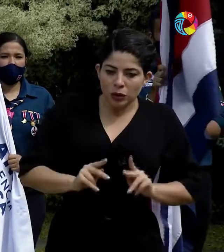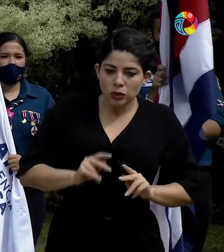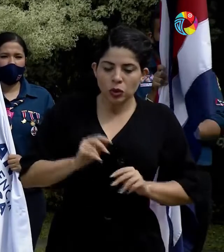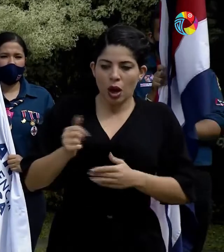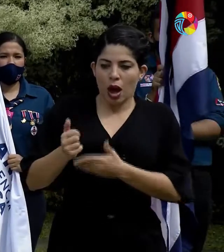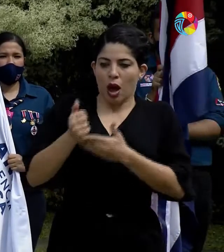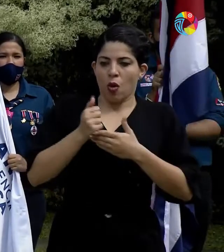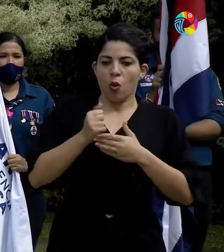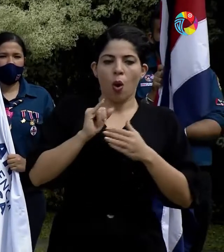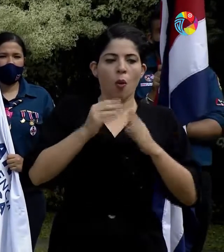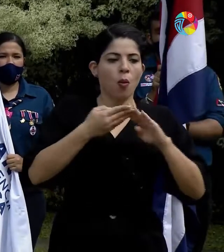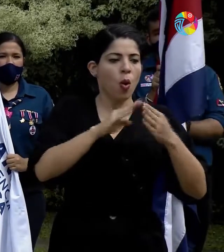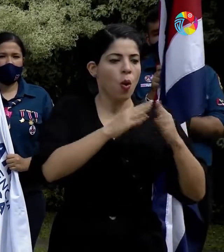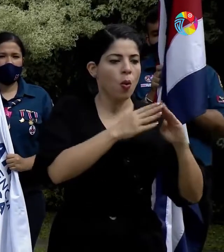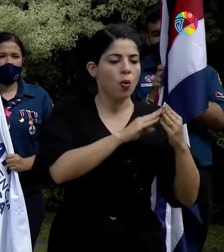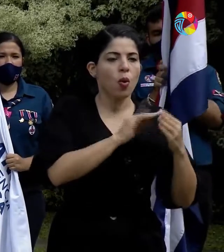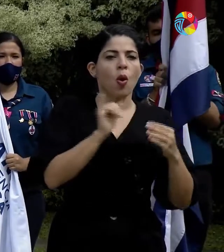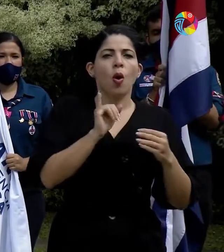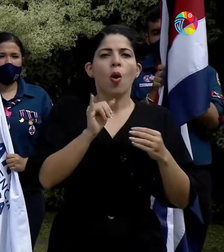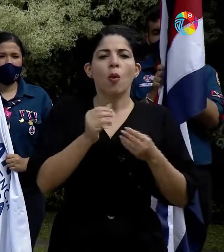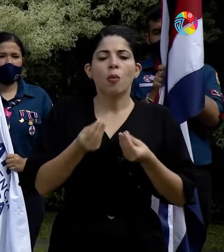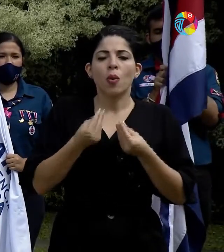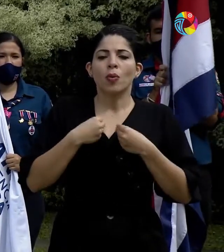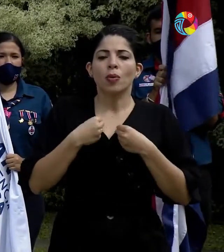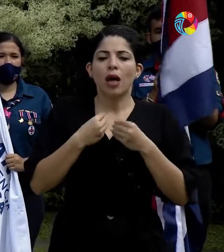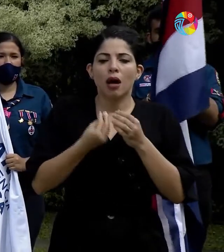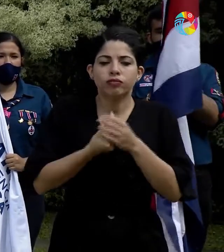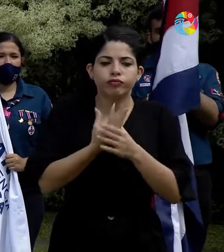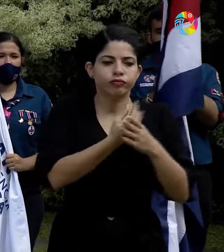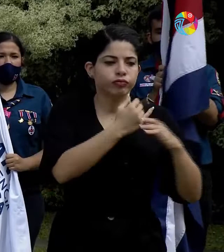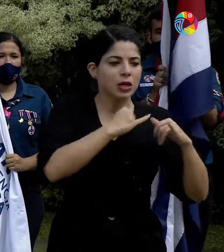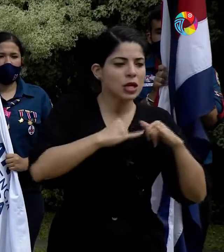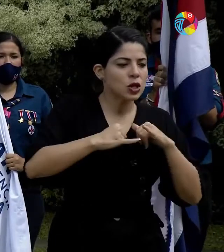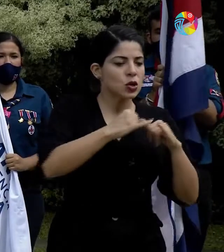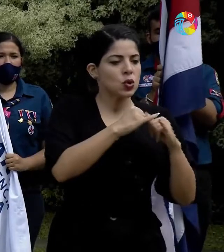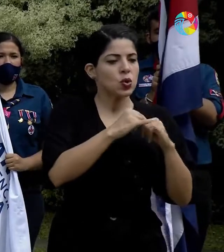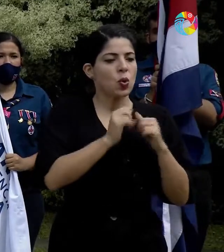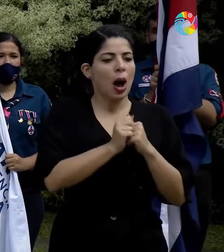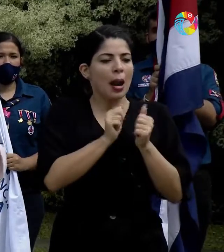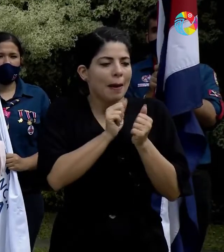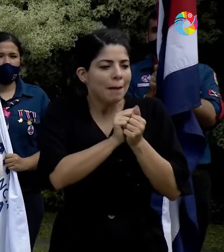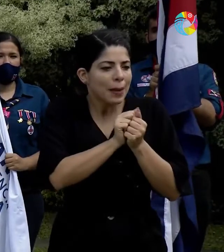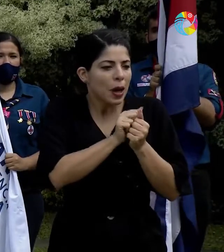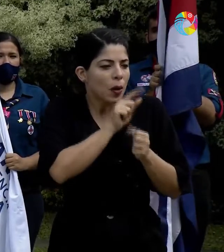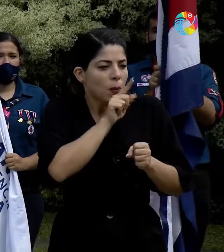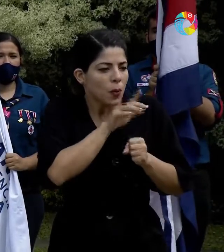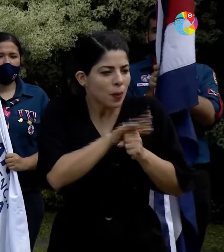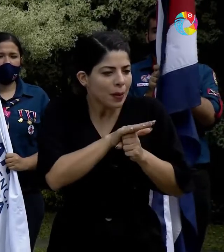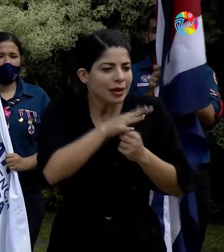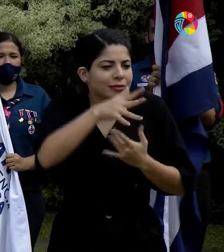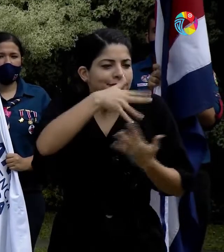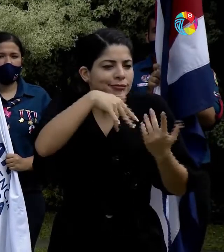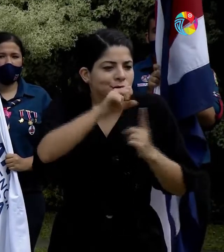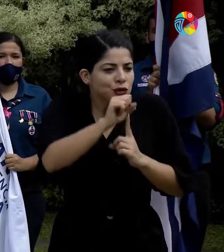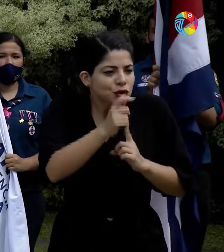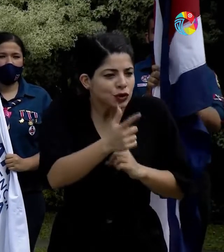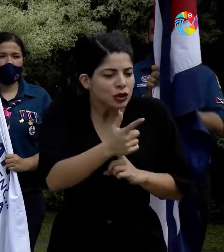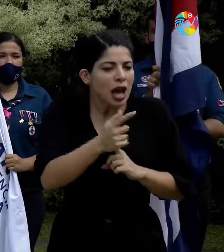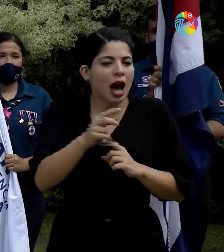ese humus fértil de nuestros apegos y compromisos, de nuestro tejido social, ese ecosistema de valores